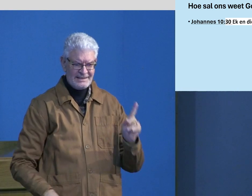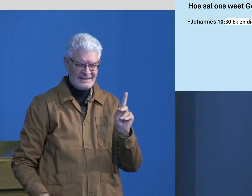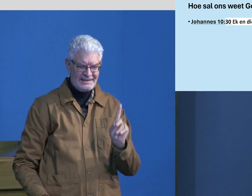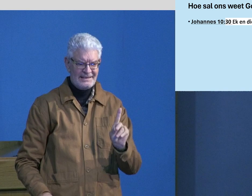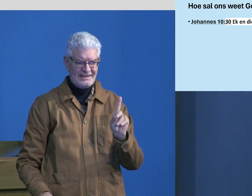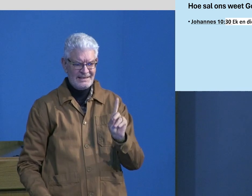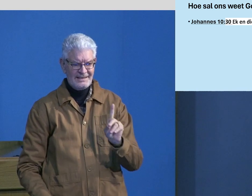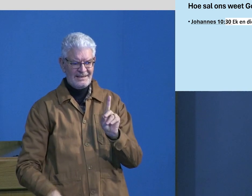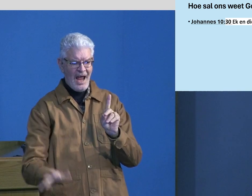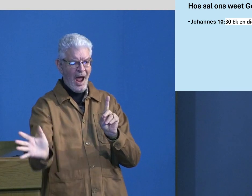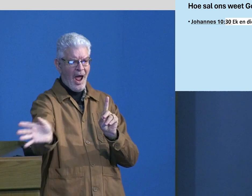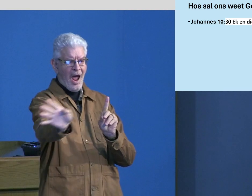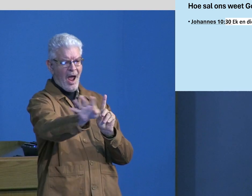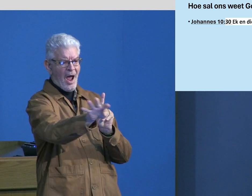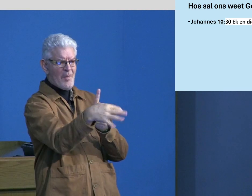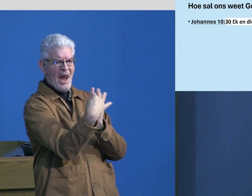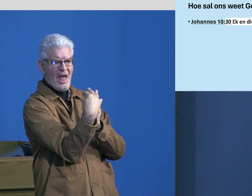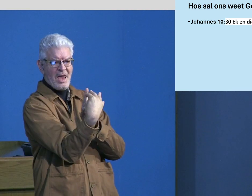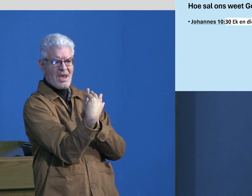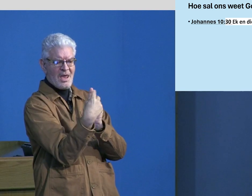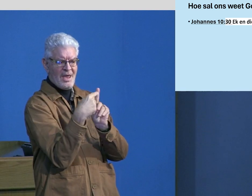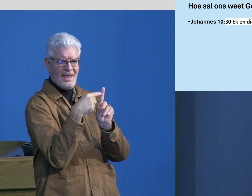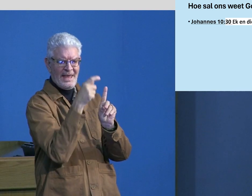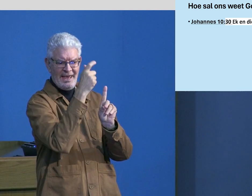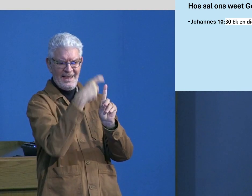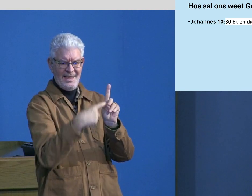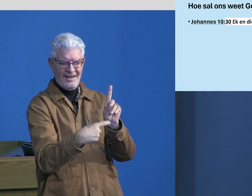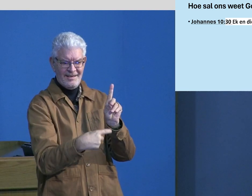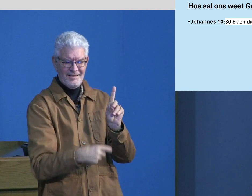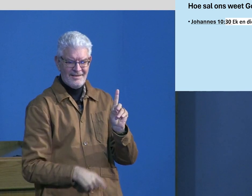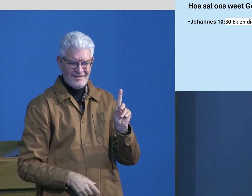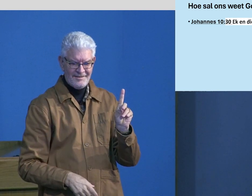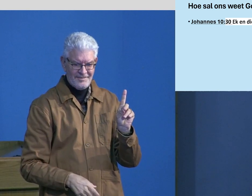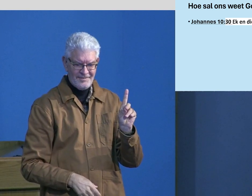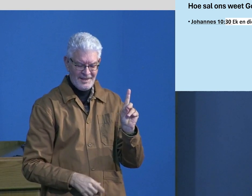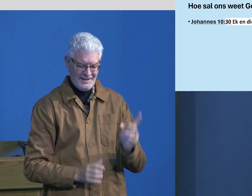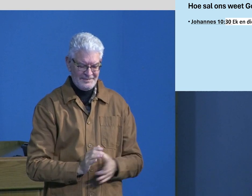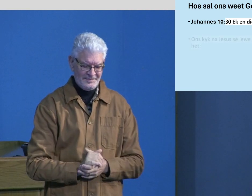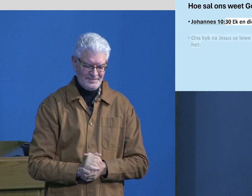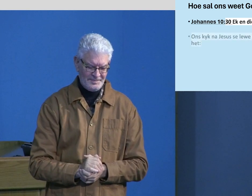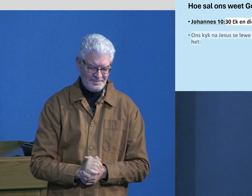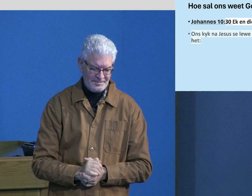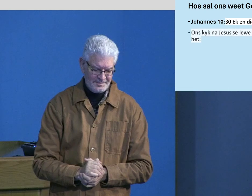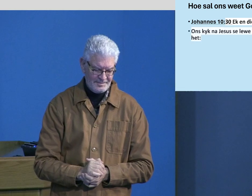op aarde gewees, en almal het na Jesus gekyk in persoon.